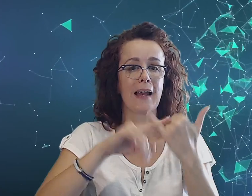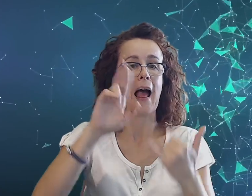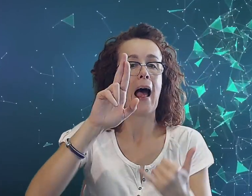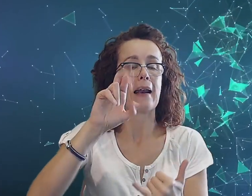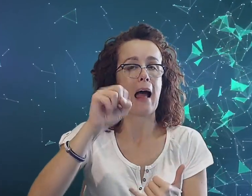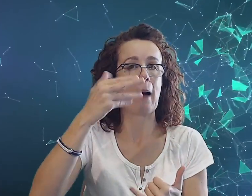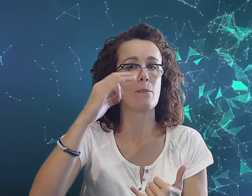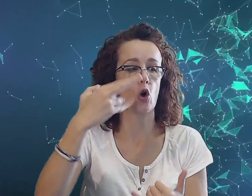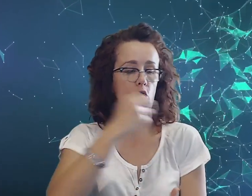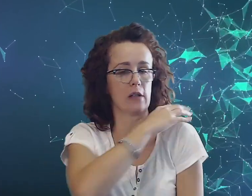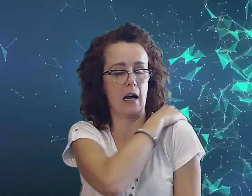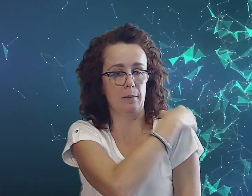ramiona.